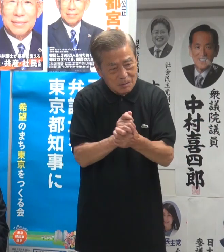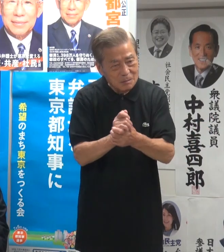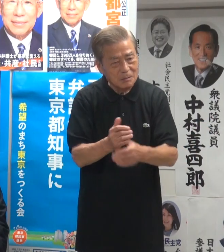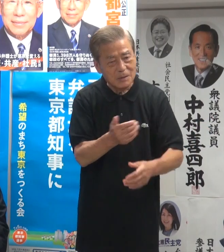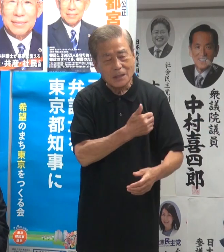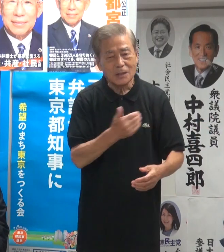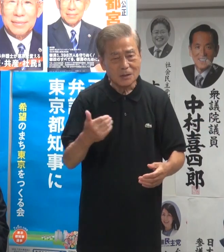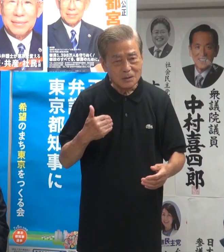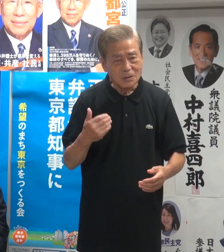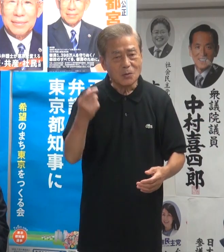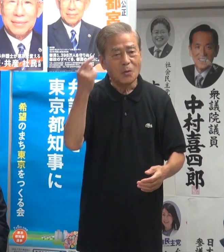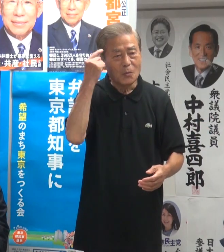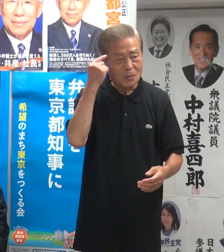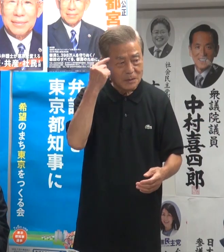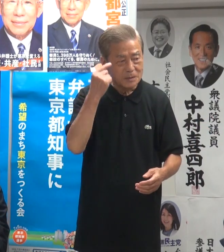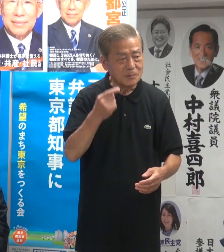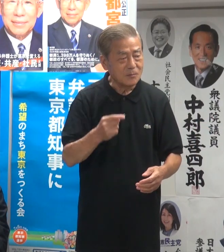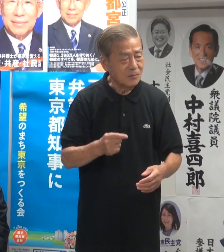かと思います。